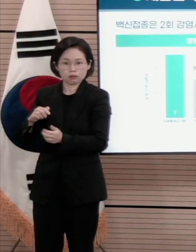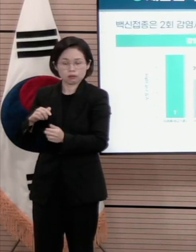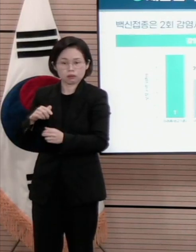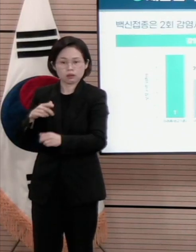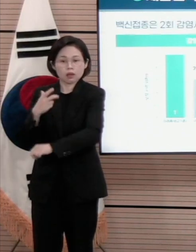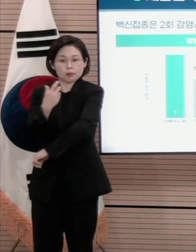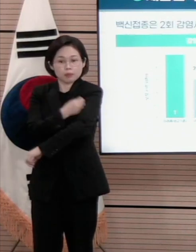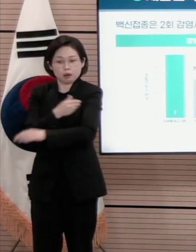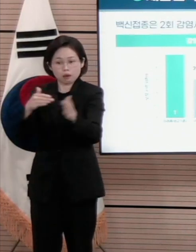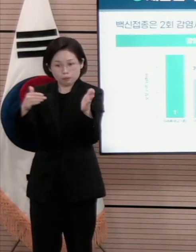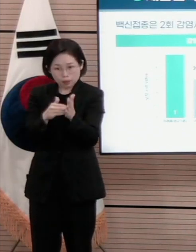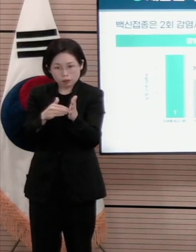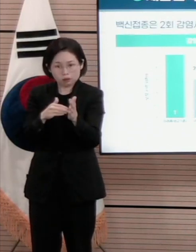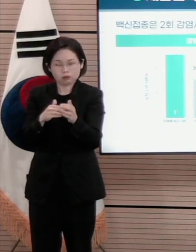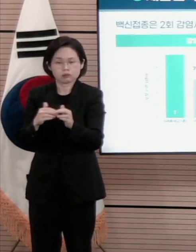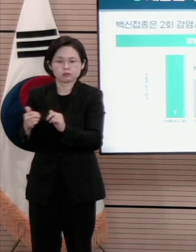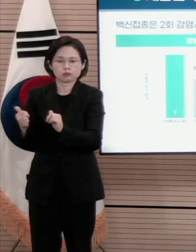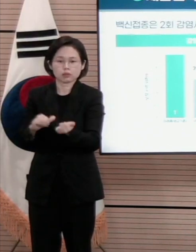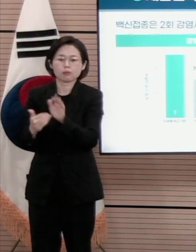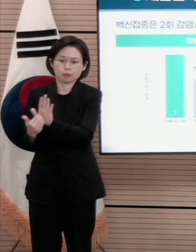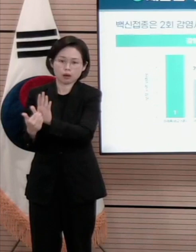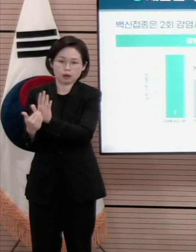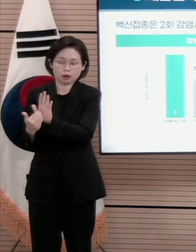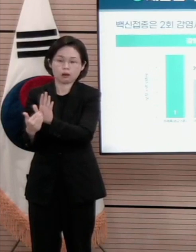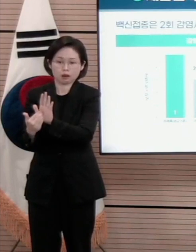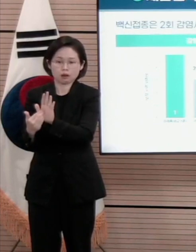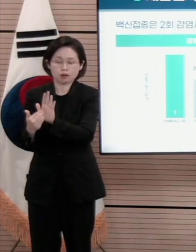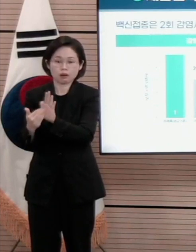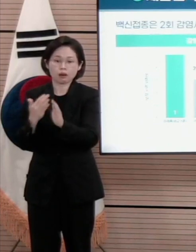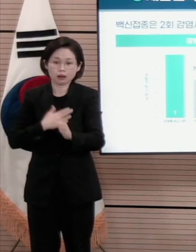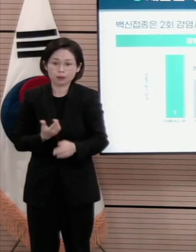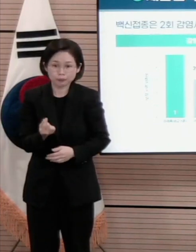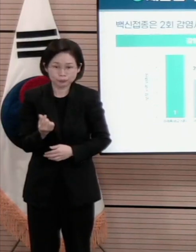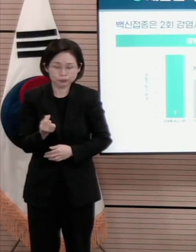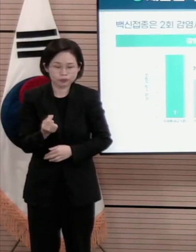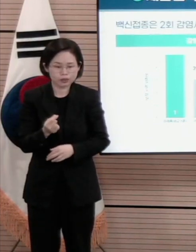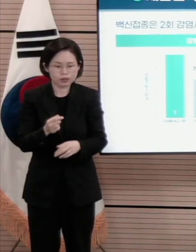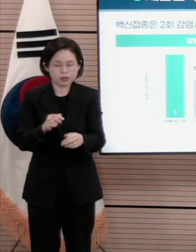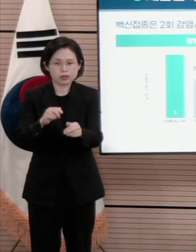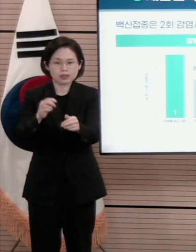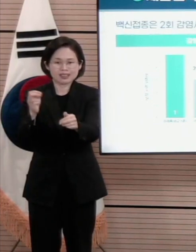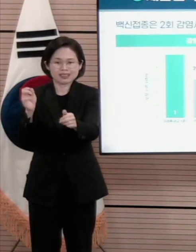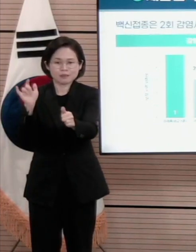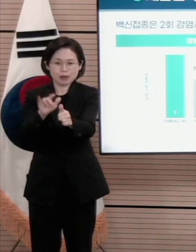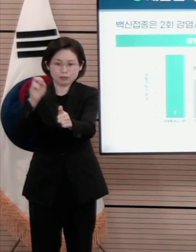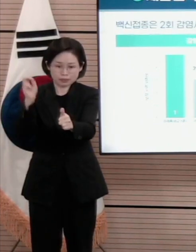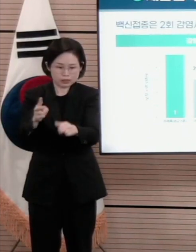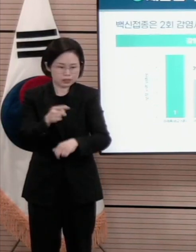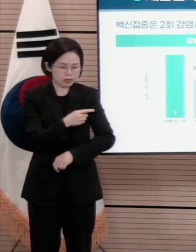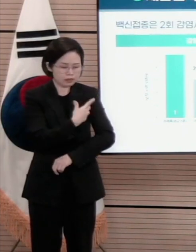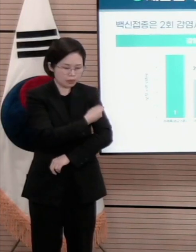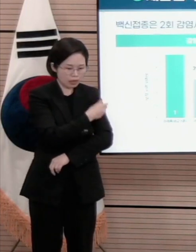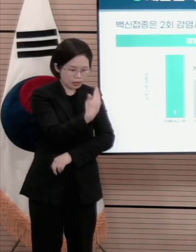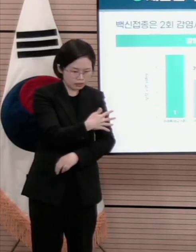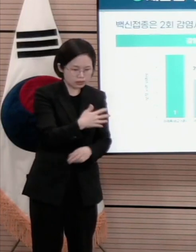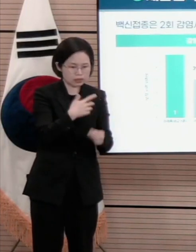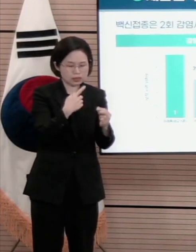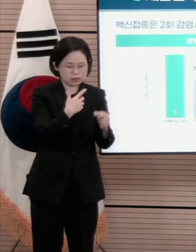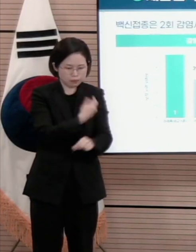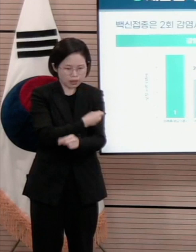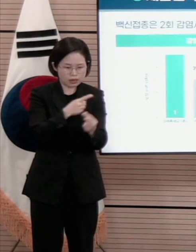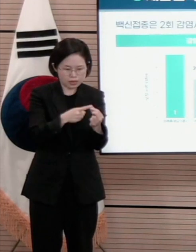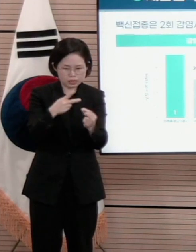것은 여러 번 보여드렸는데 재감염의 경우에도 미접종에 비해서 1차, 2차, 3차